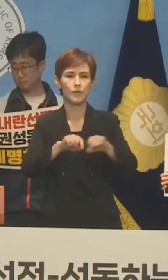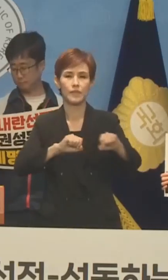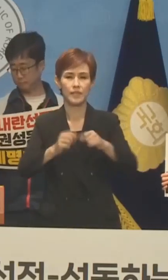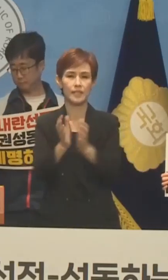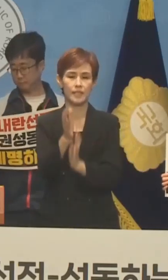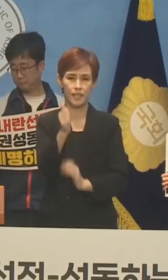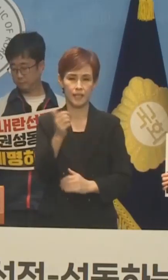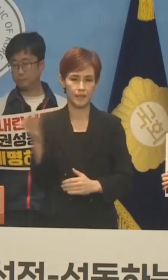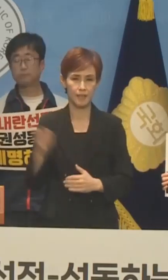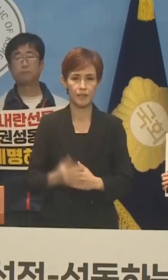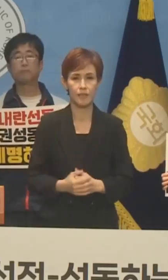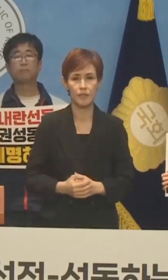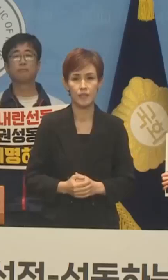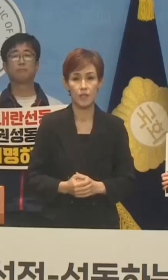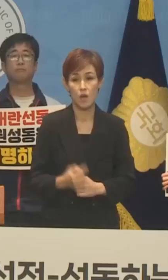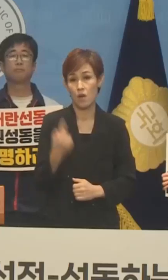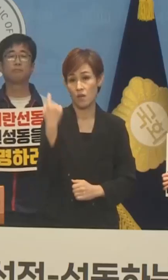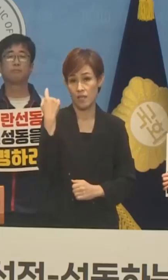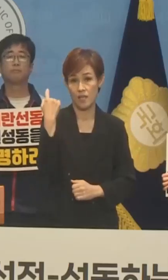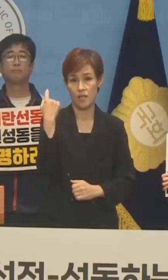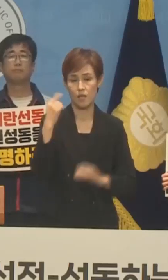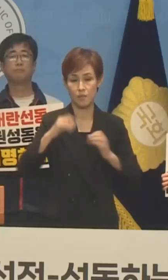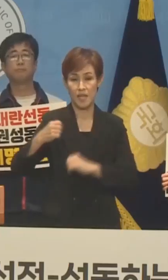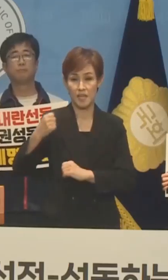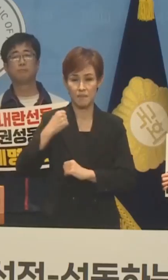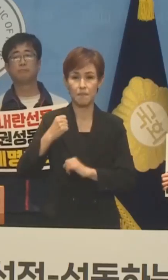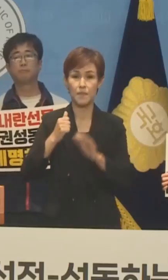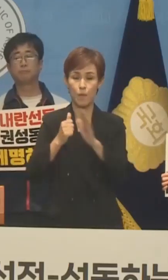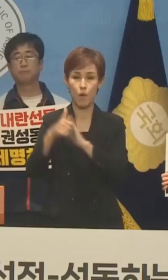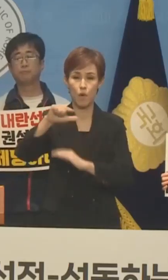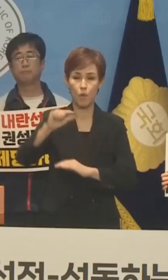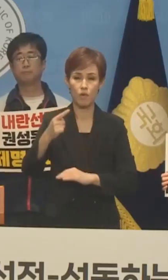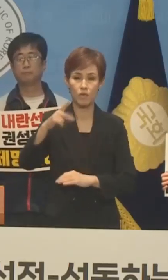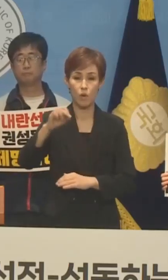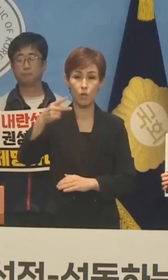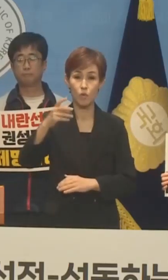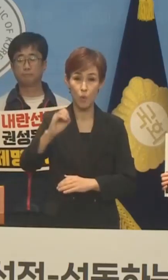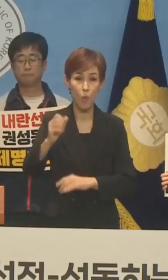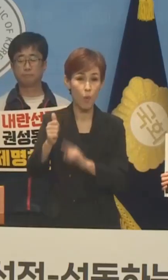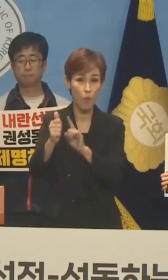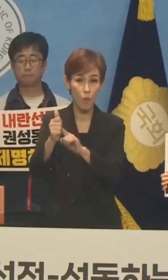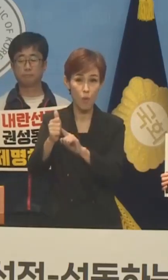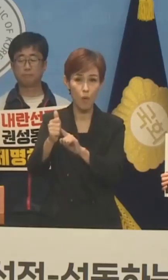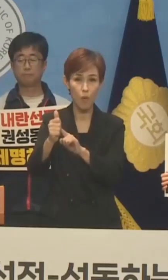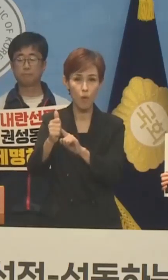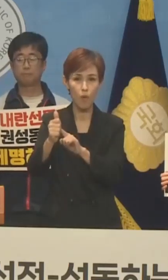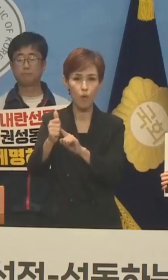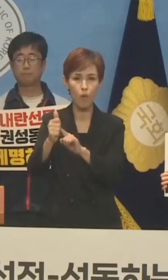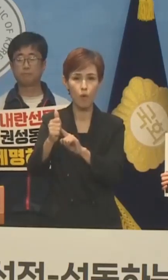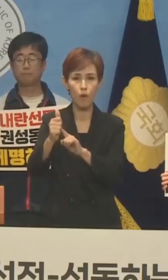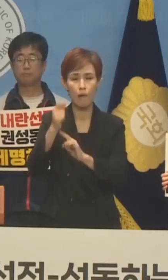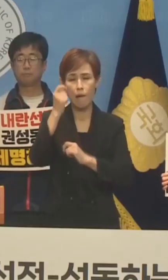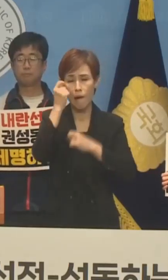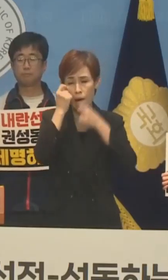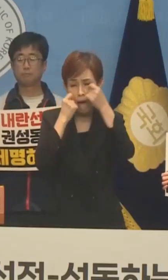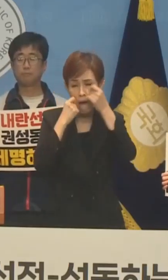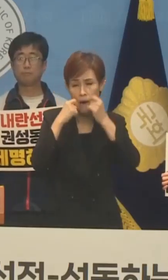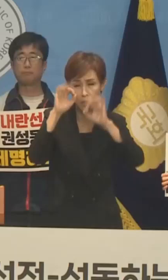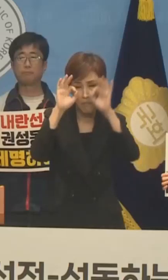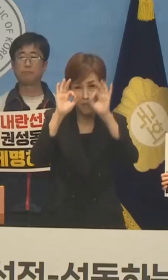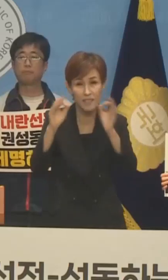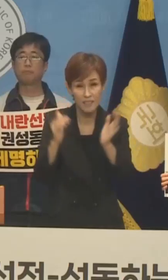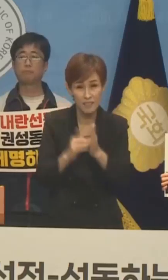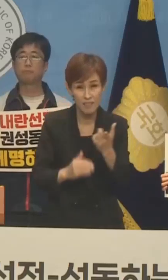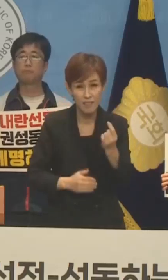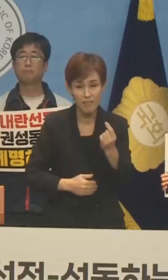김은정입니다. 바로 어제 국민의힘 원내대표 권성동의 때 아닌 심파를 보셨을 것 같습니다.